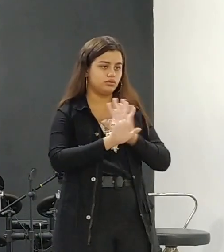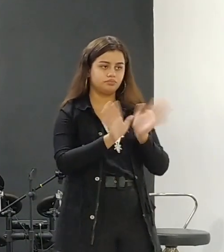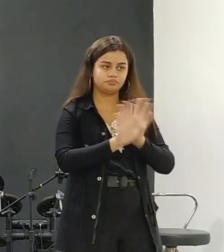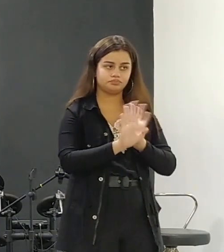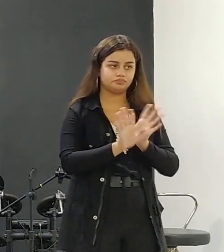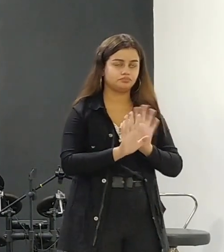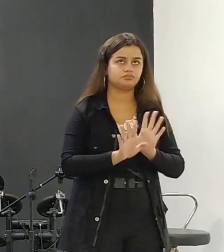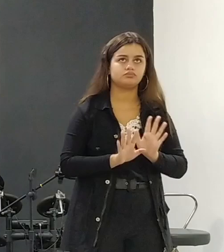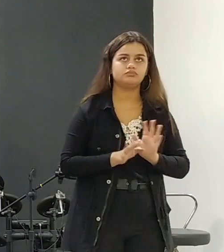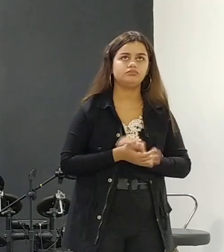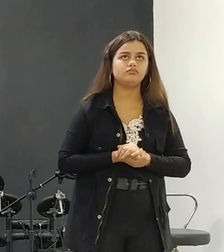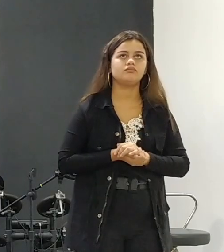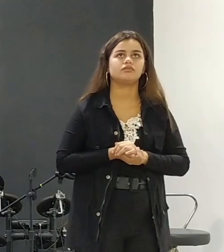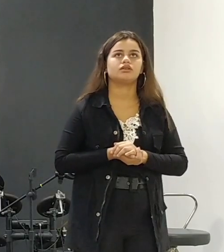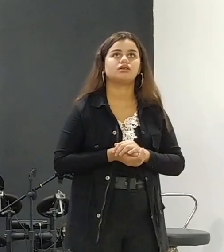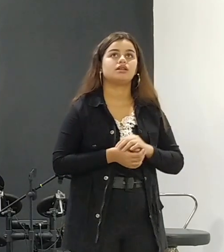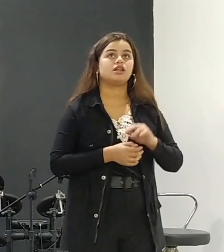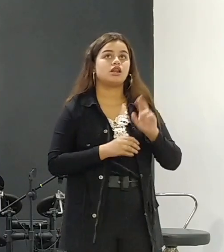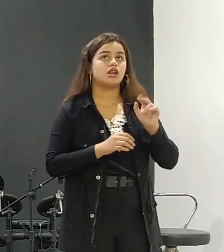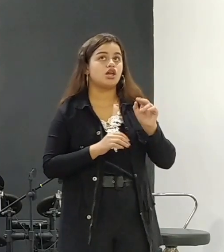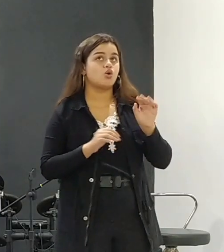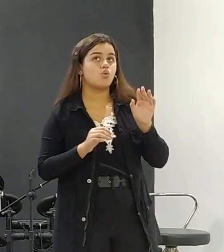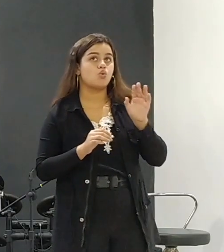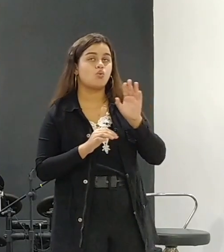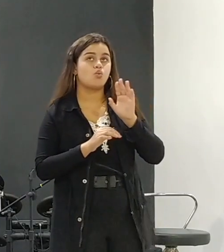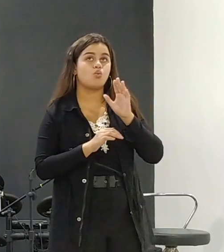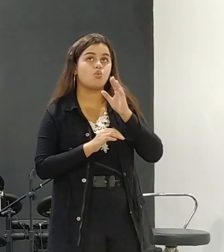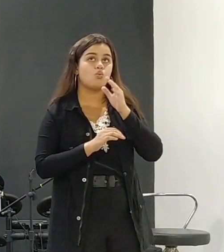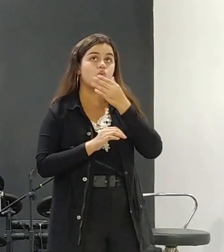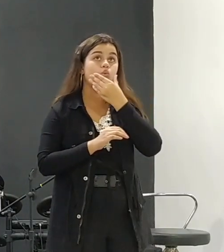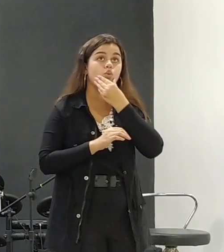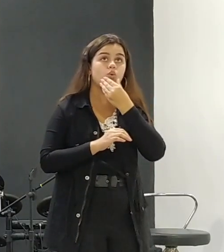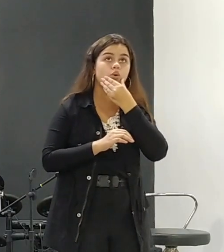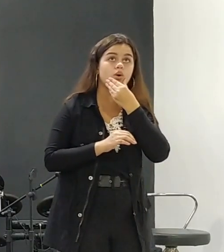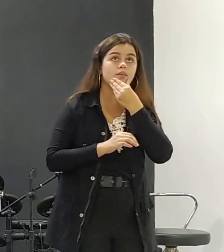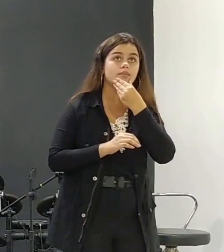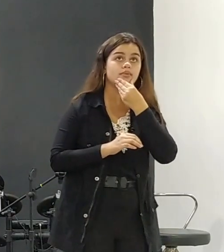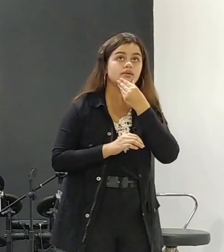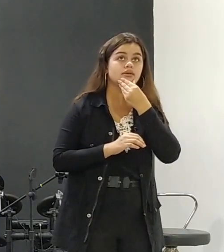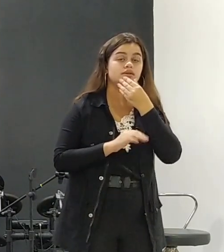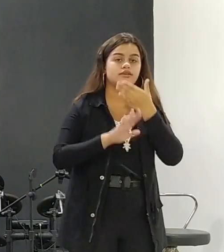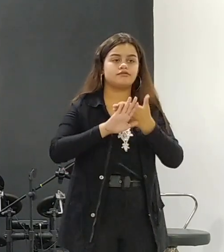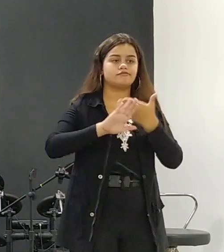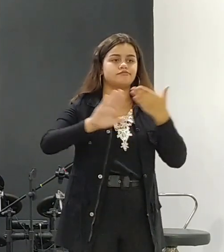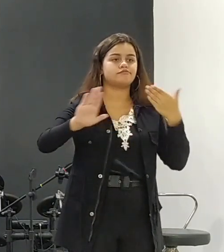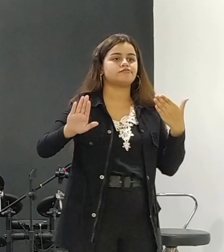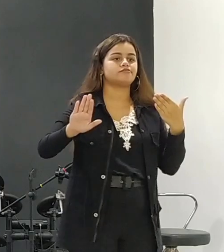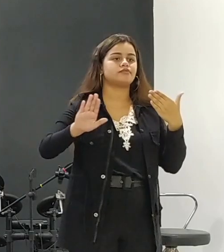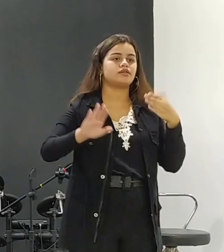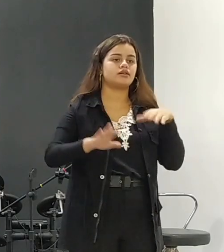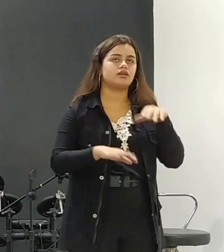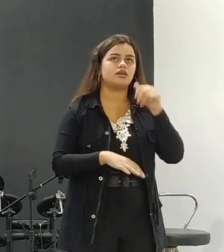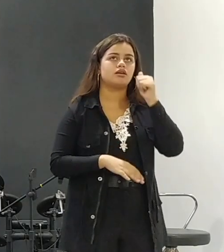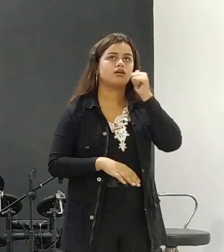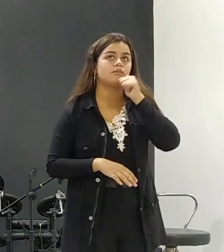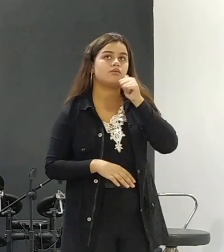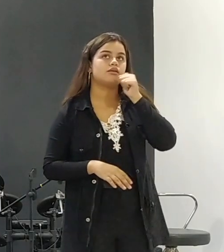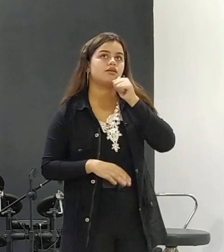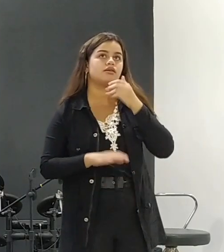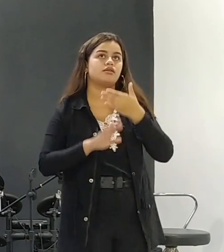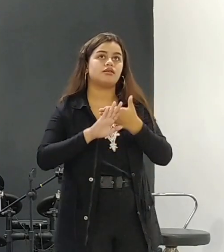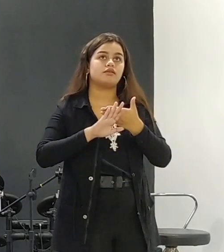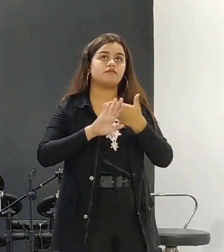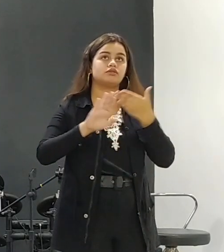todavia, nem o homem, nem a mulher, não, nem o homem é sem a mulher, e nem a mulher é sem o homem do